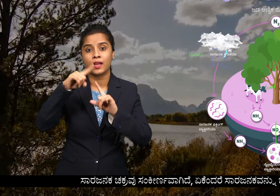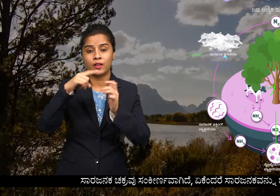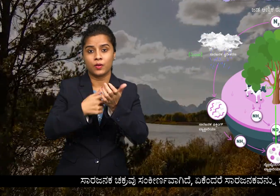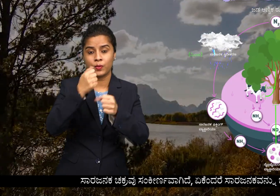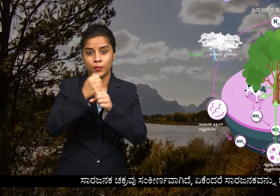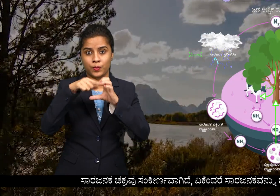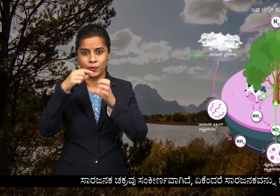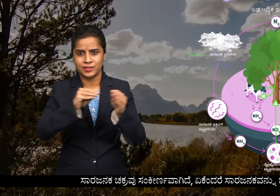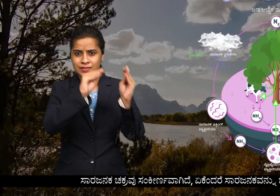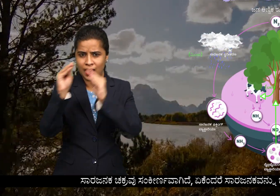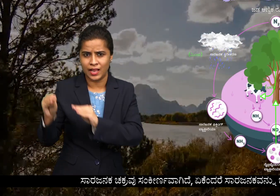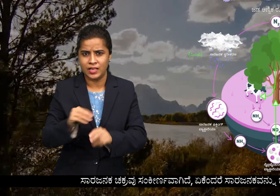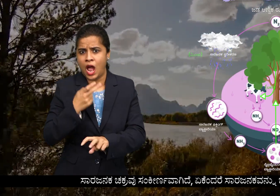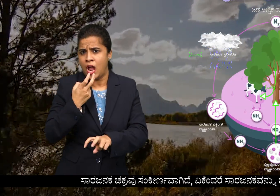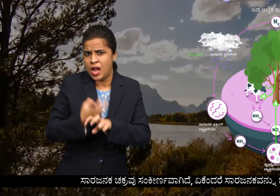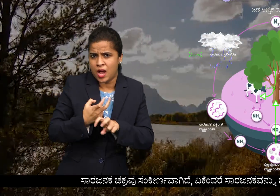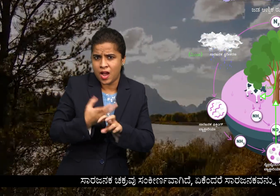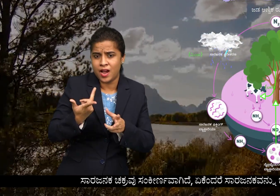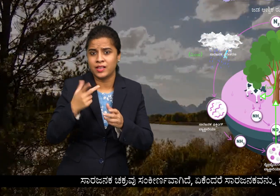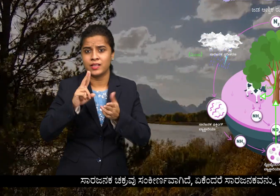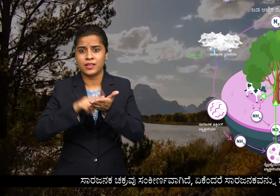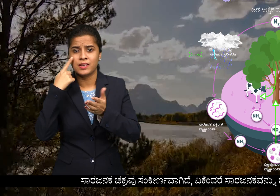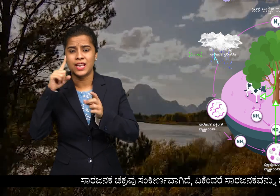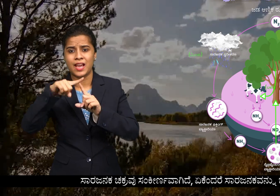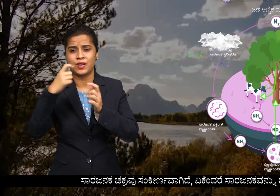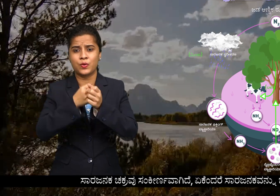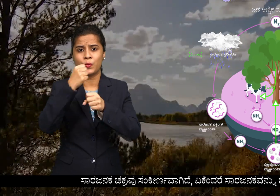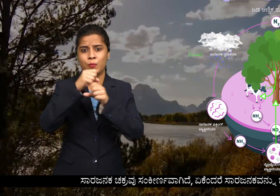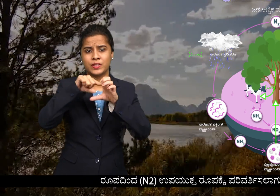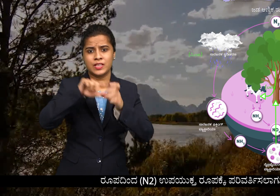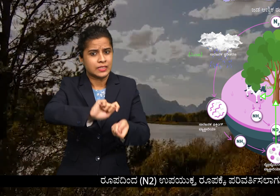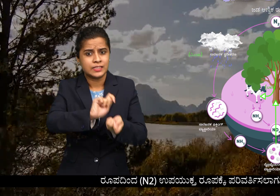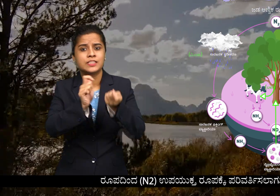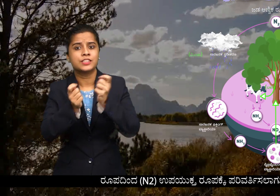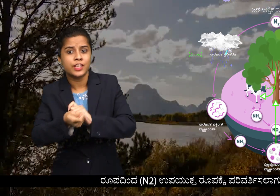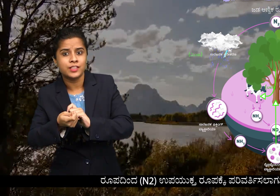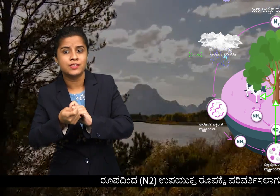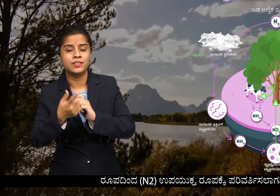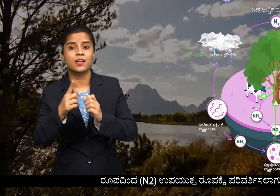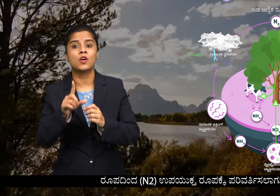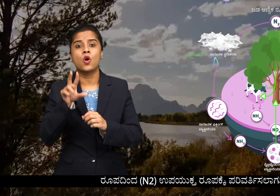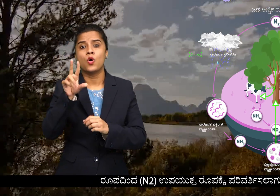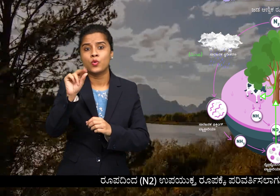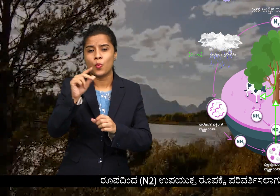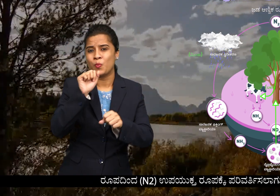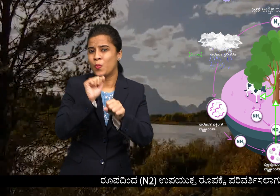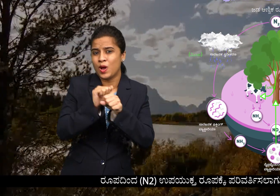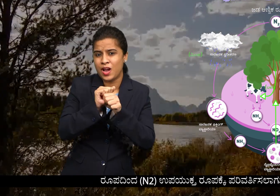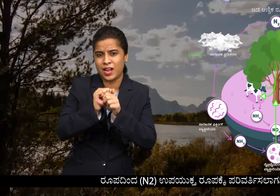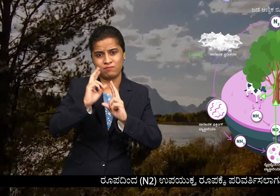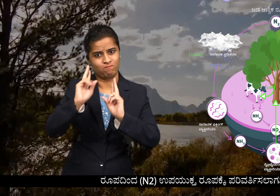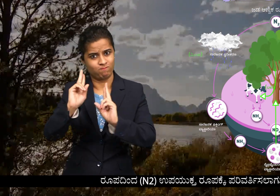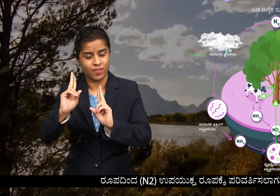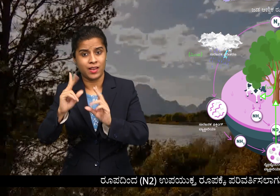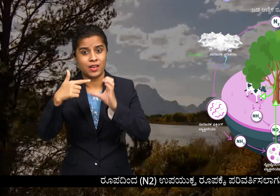ಸಾರಜನಕ ಚಕ್ರವು ಸಂಕೀರ್ಣವಾಗಿದೆ ಏಕೆಂದರೆ ಸಾರಜನಕವು ಜಡ ಅಣು ಆಣ್ವಿಕ ರೂಪದಿಂದ ಉಪಯುಕ್ತ ರೂಪಕ್ಕೆ